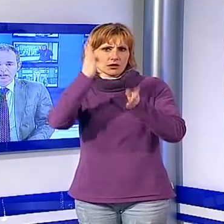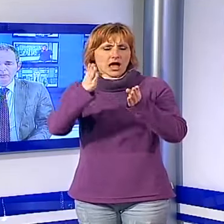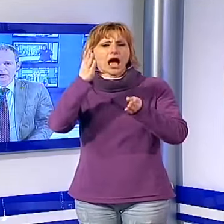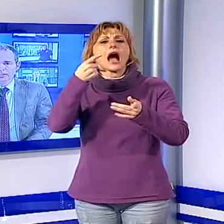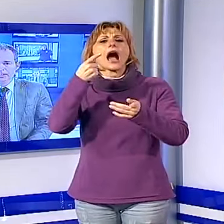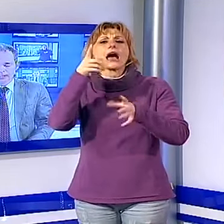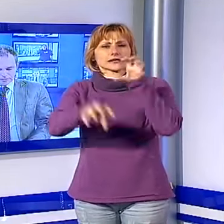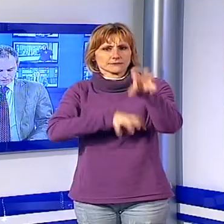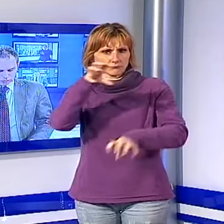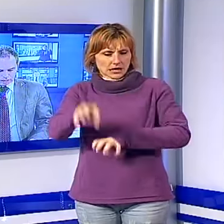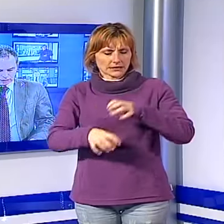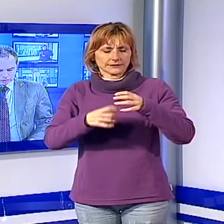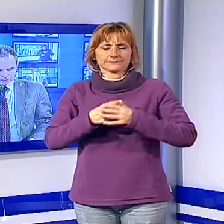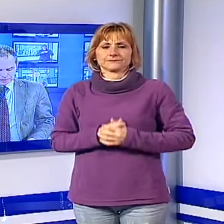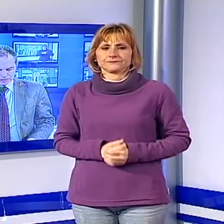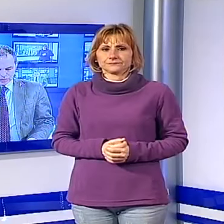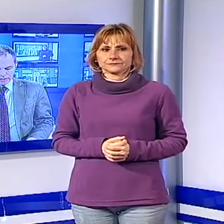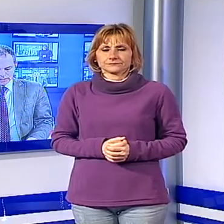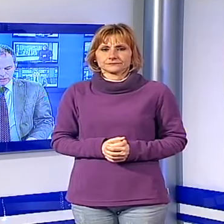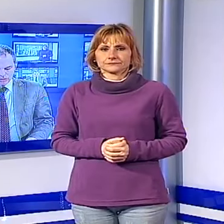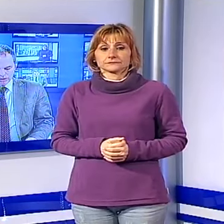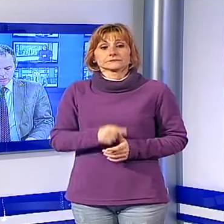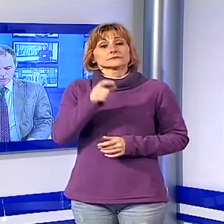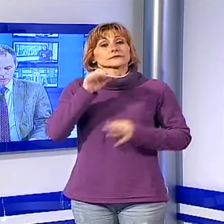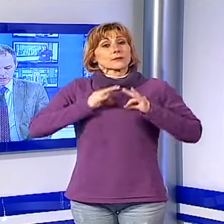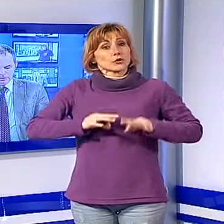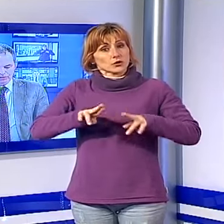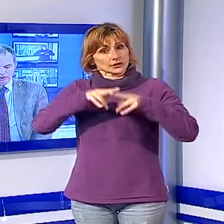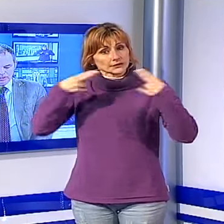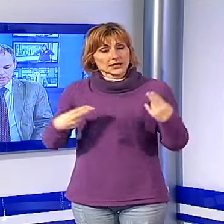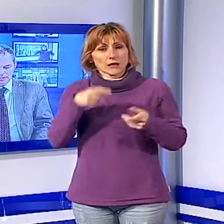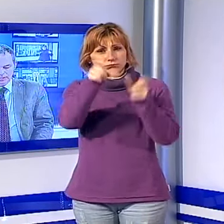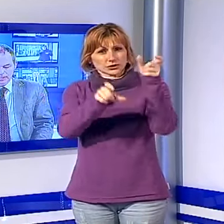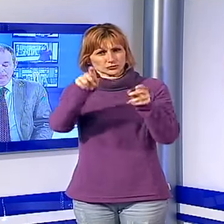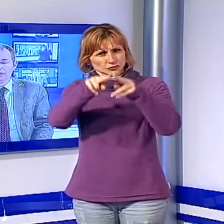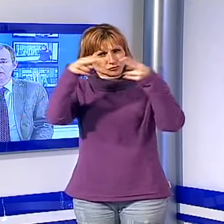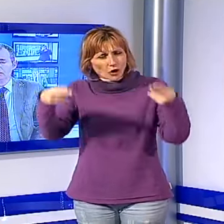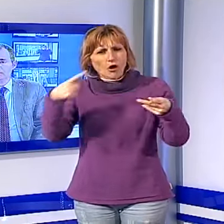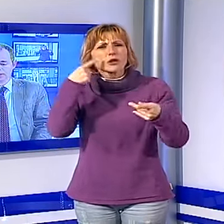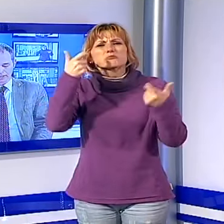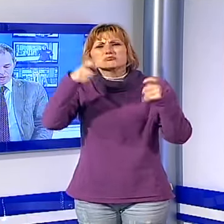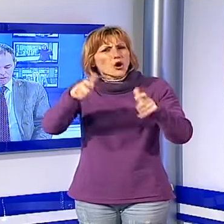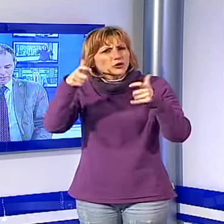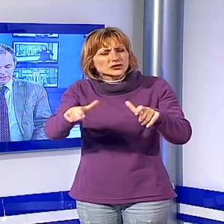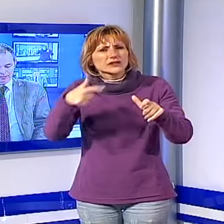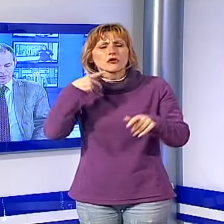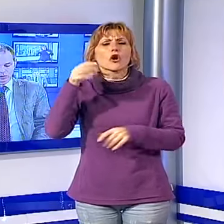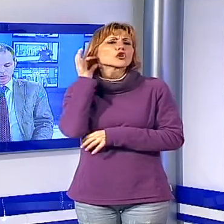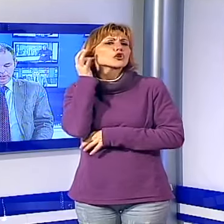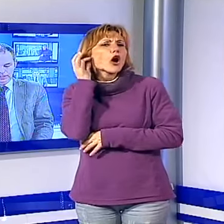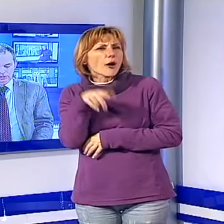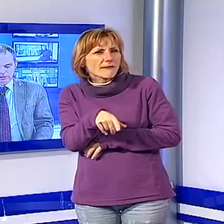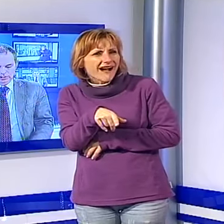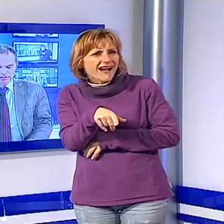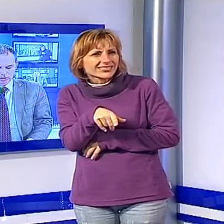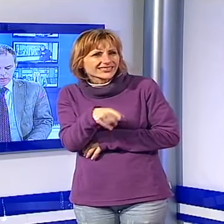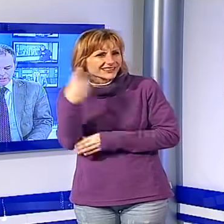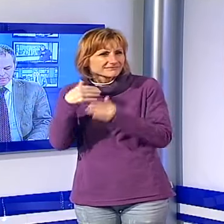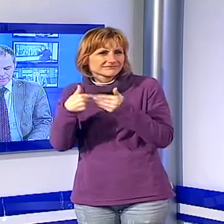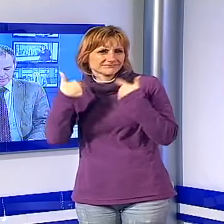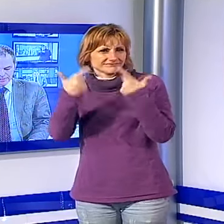La polizia ha individuato le persone che nei giorni scorsi, per la vicenda delle abitazioni ai nomadi, avevano molestato il